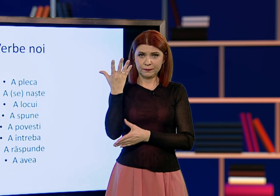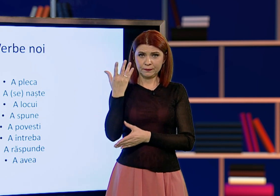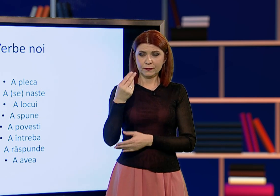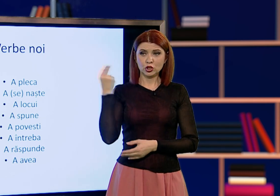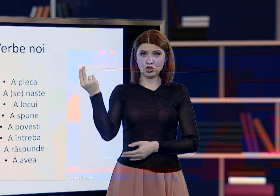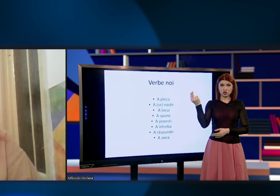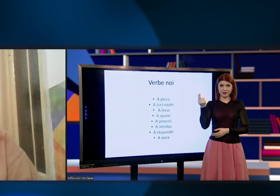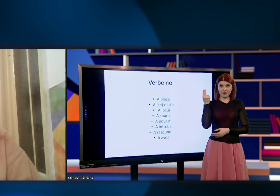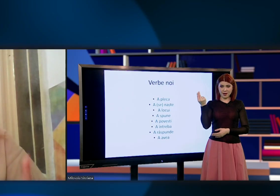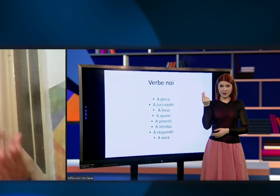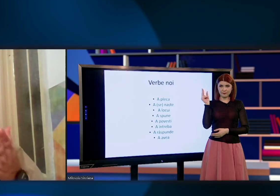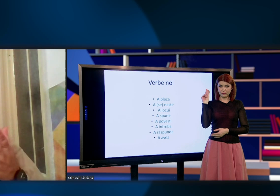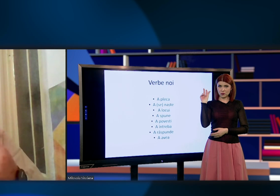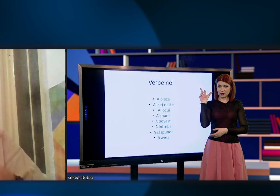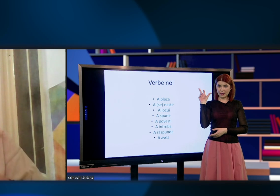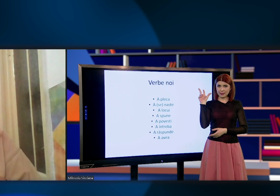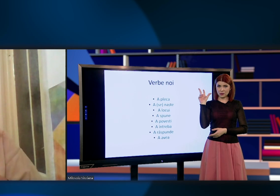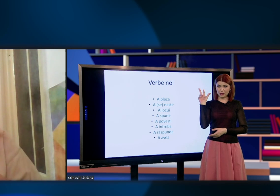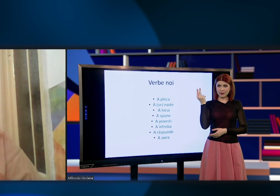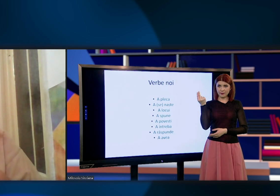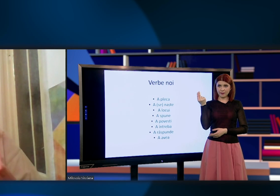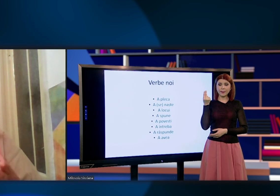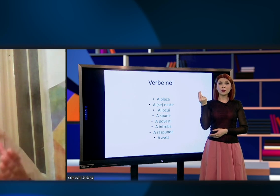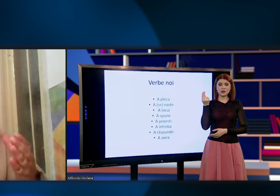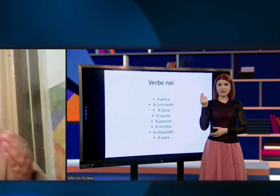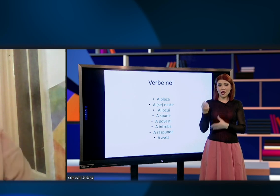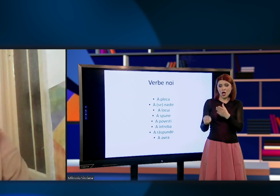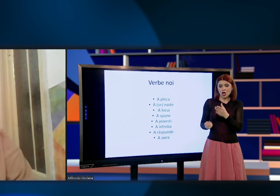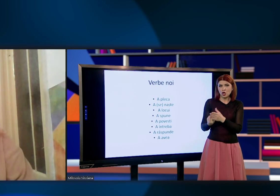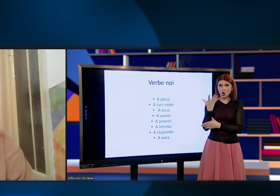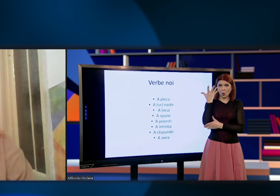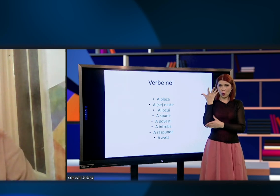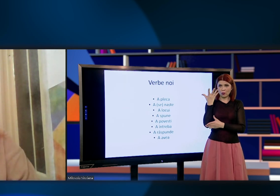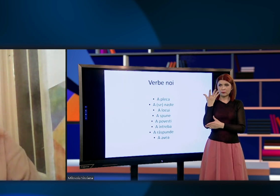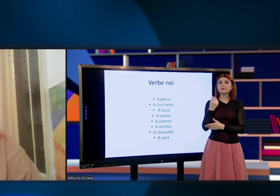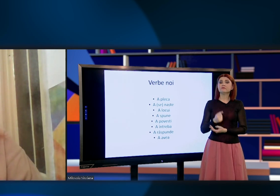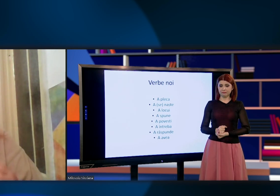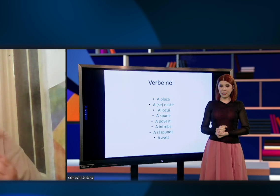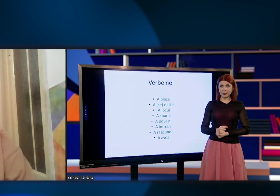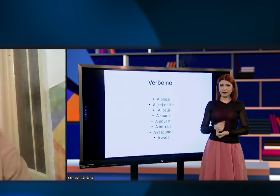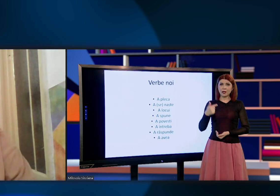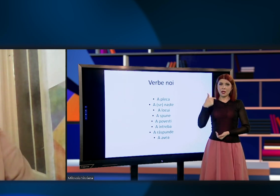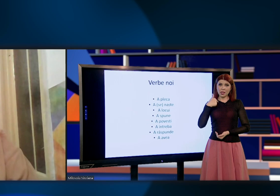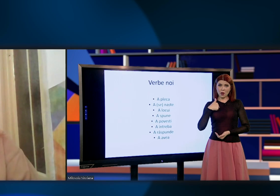ceva trei degete ceva nou Bine eu